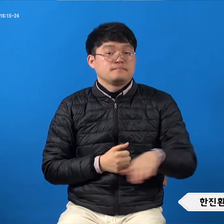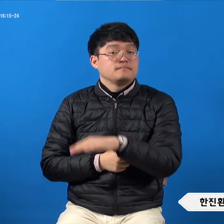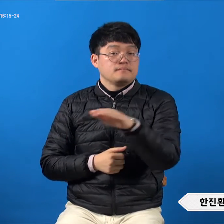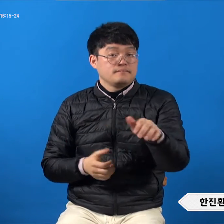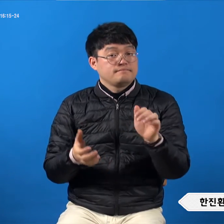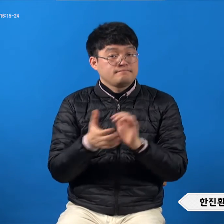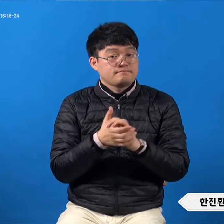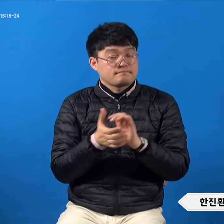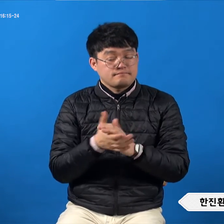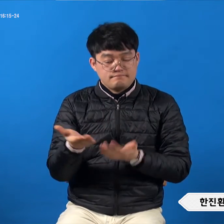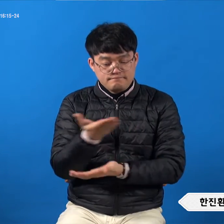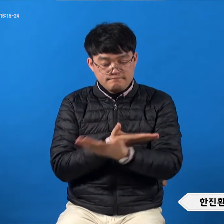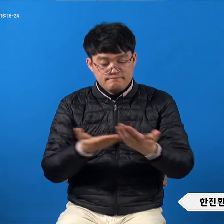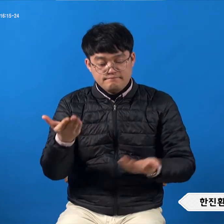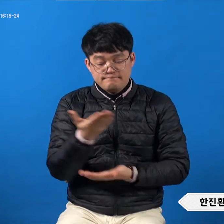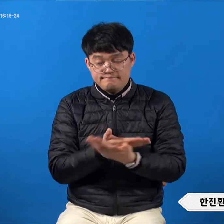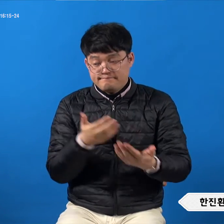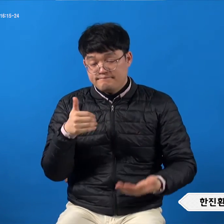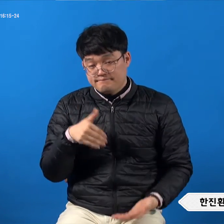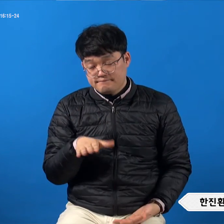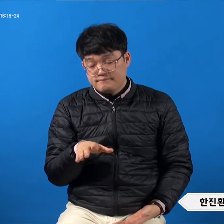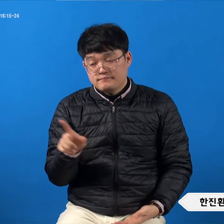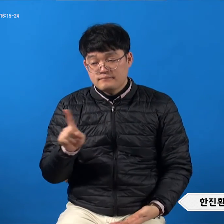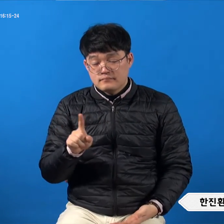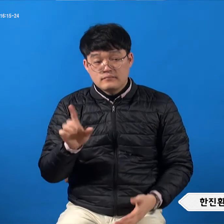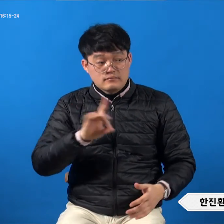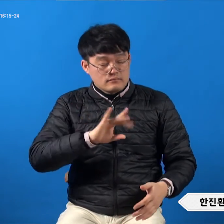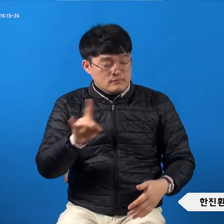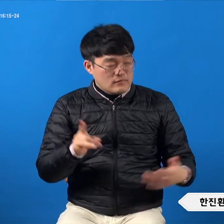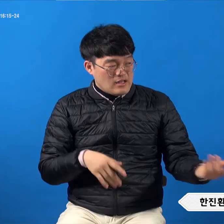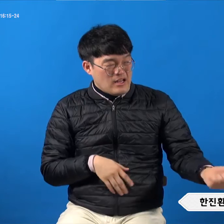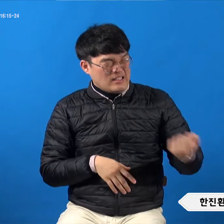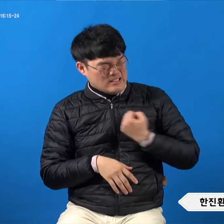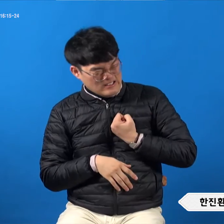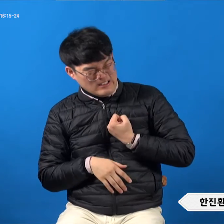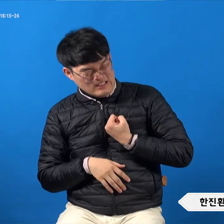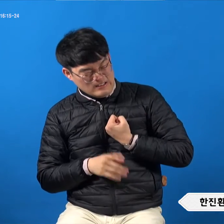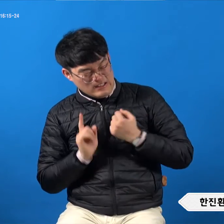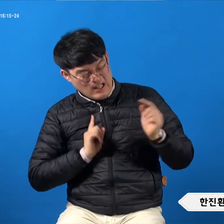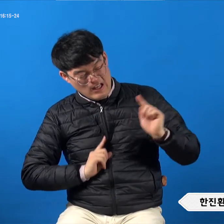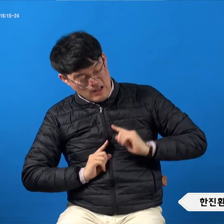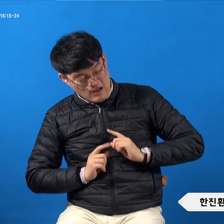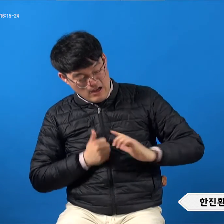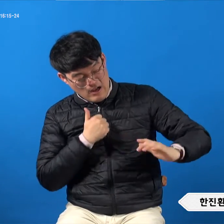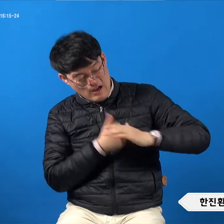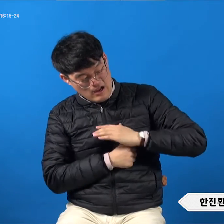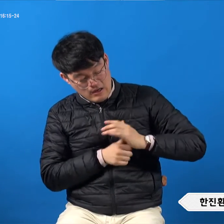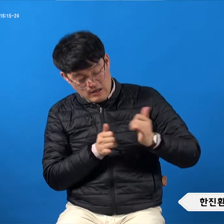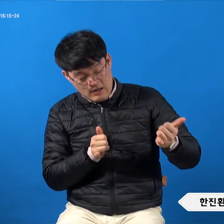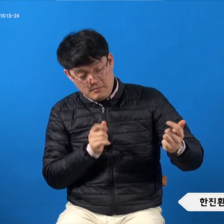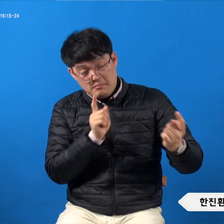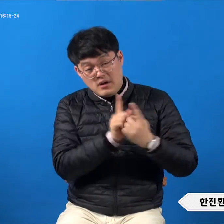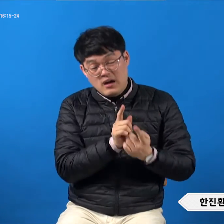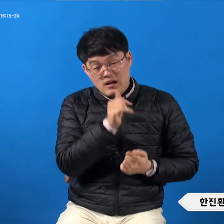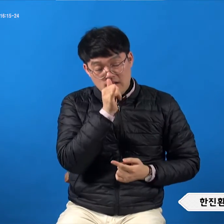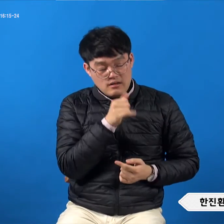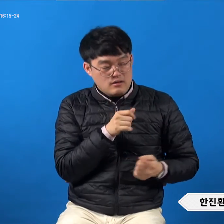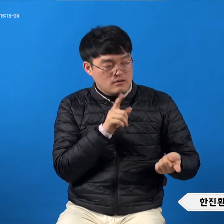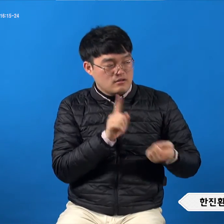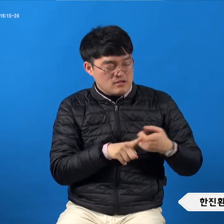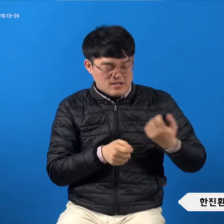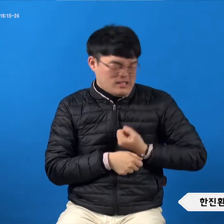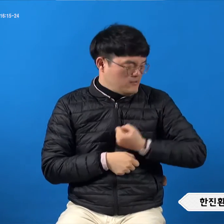친구와 사귐을 갖다가 어떤 경우에는 정말 못과 같은 그런 사람을 만날 수 있습니다. 그럴 때 그걸